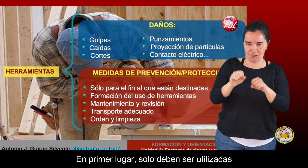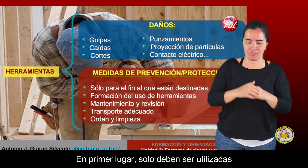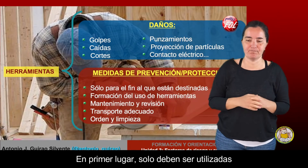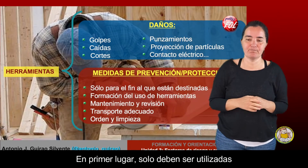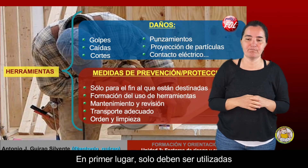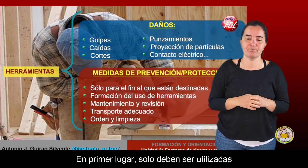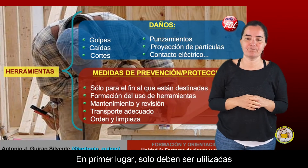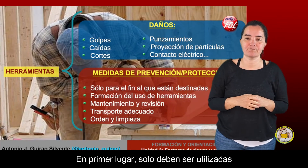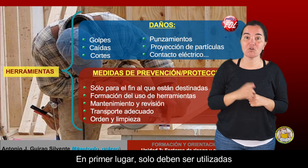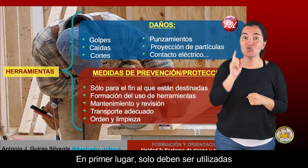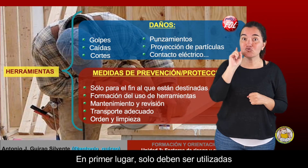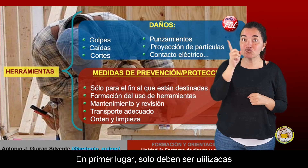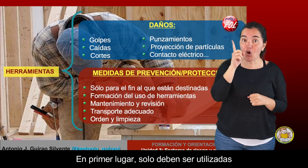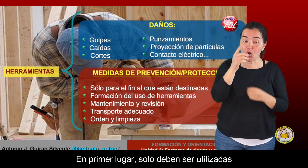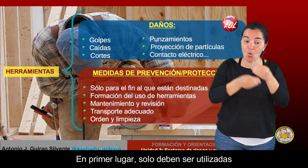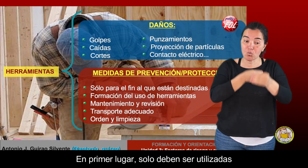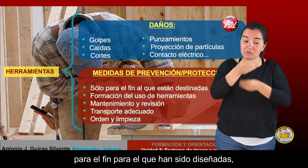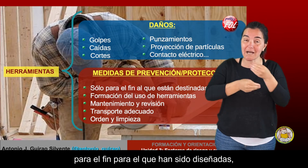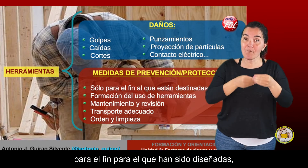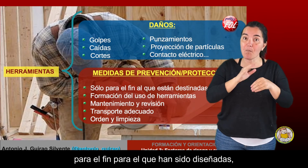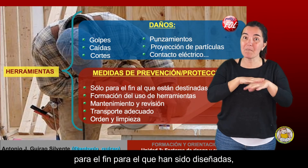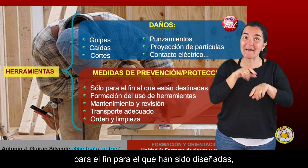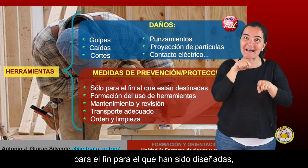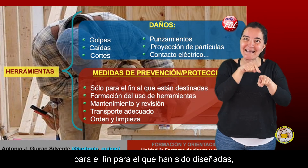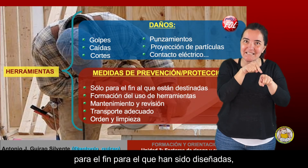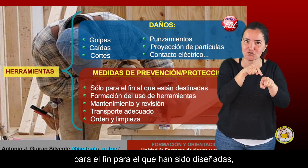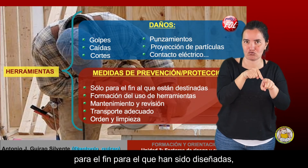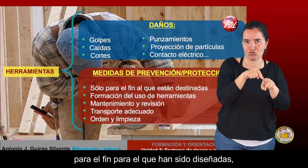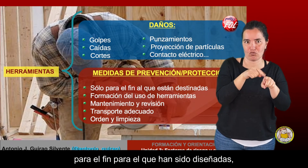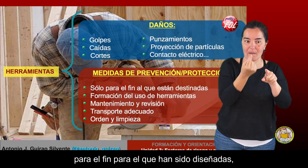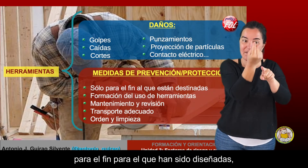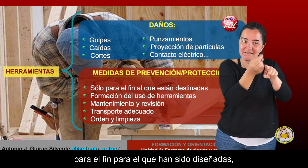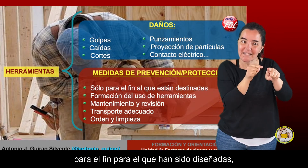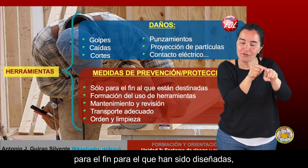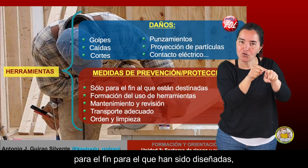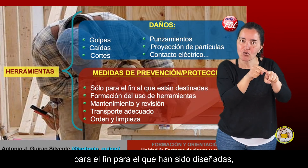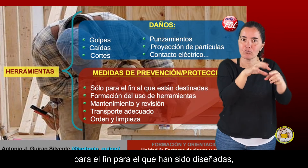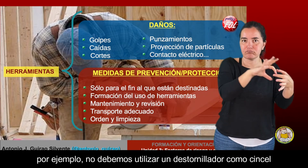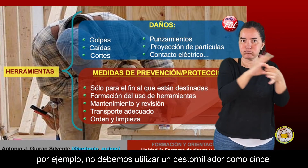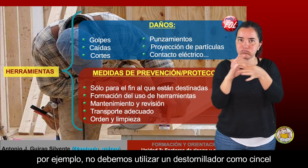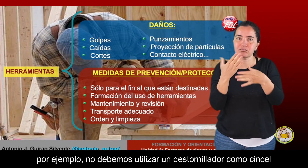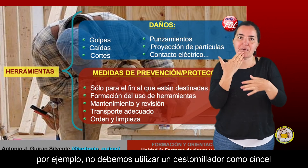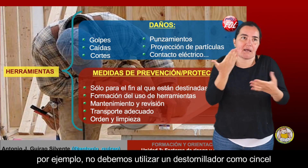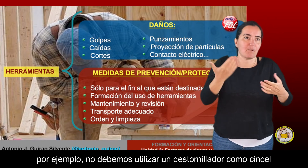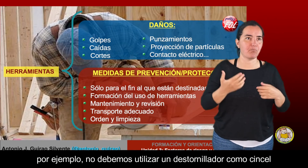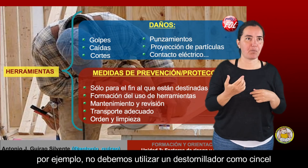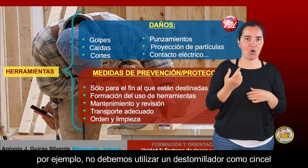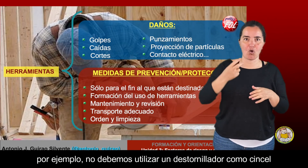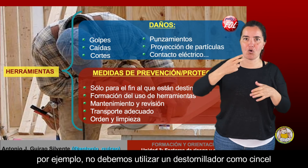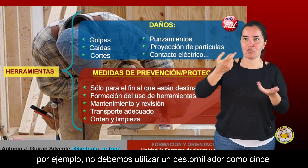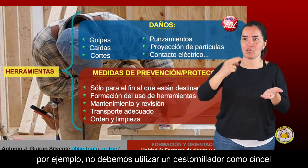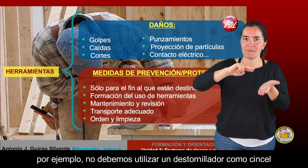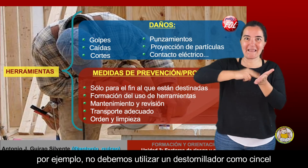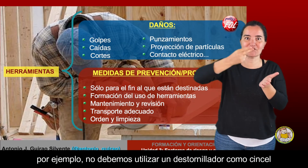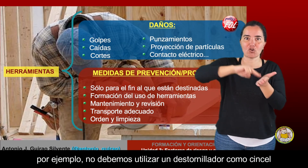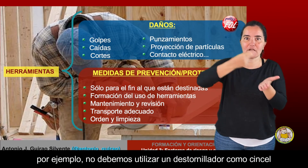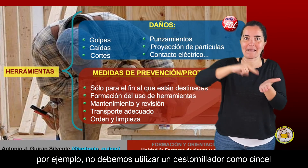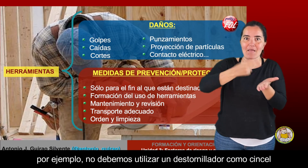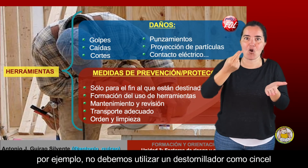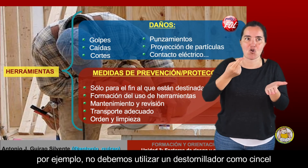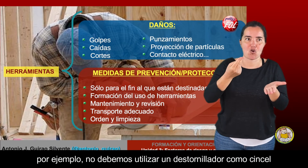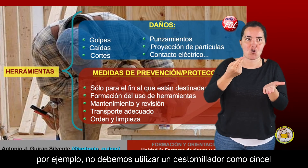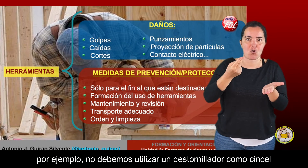primer lugar, solo deben ser utilizadas para el fin para el que han sido diseñadas. Por ejemplo, no debemos utilizar